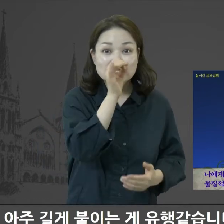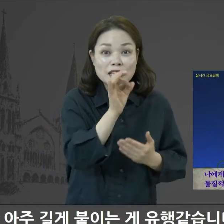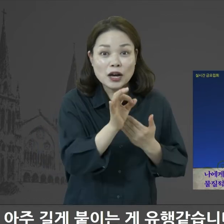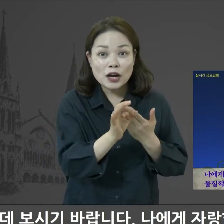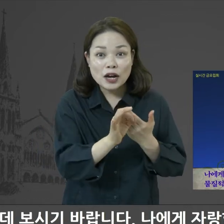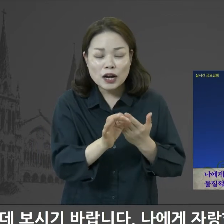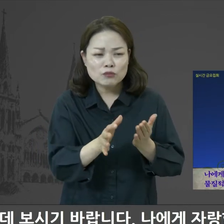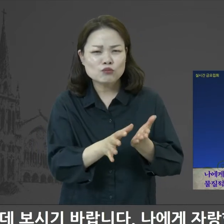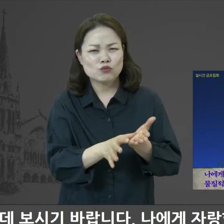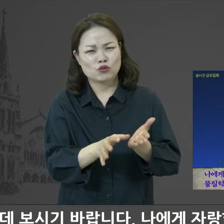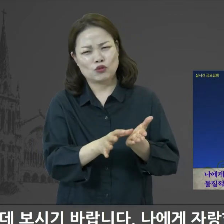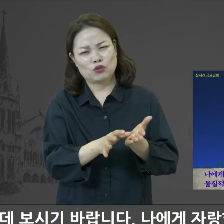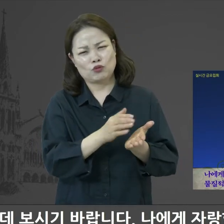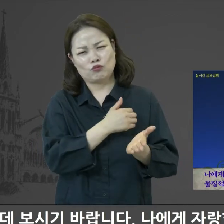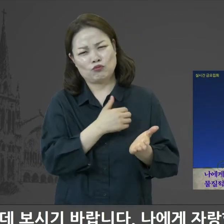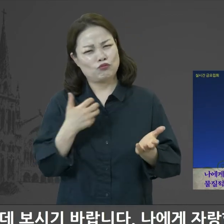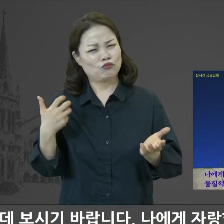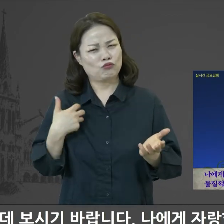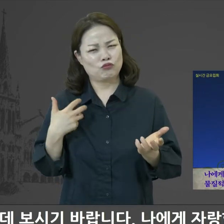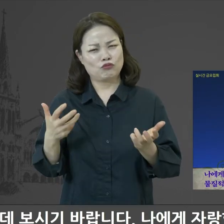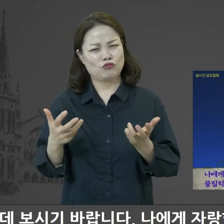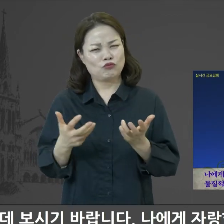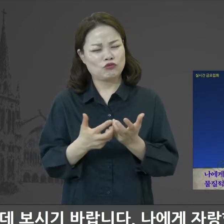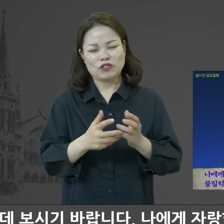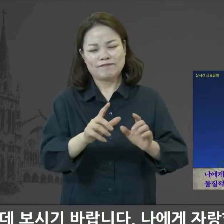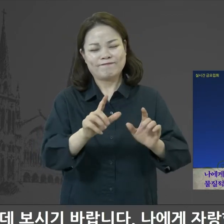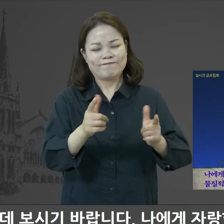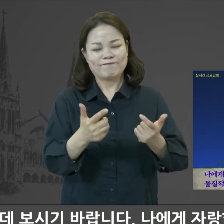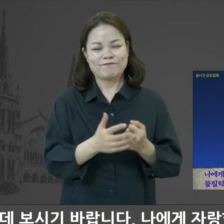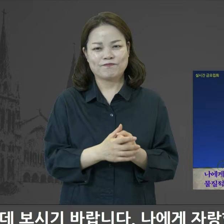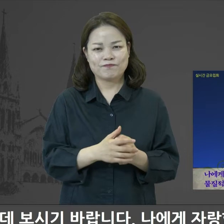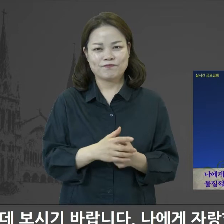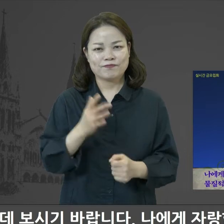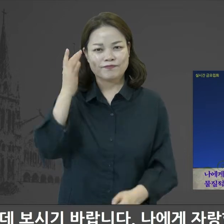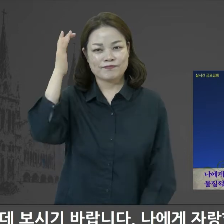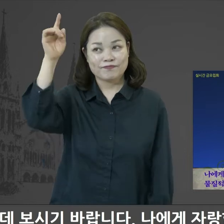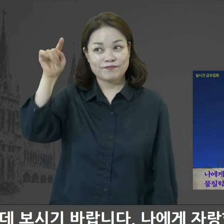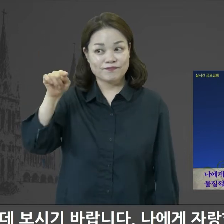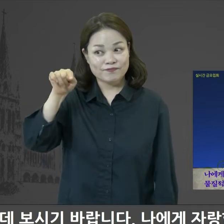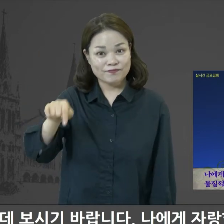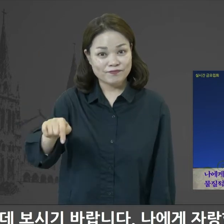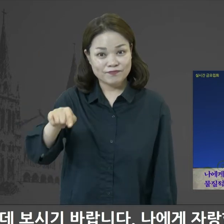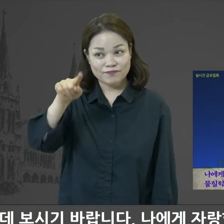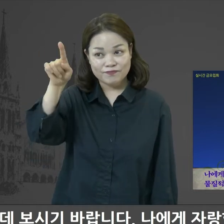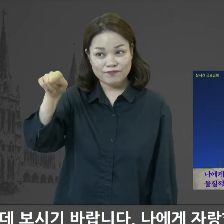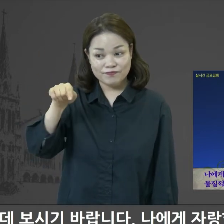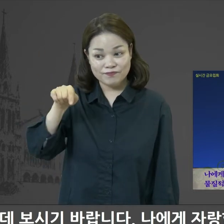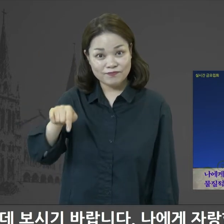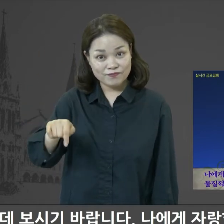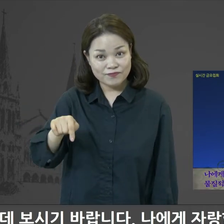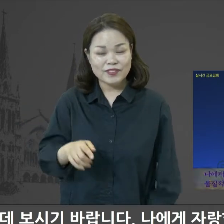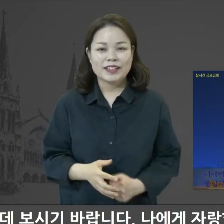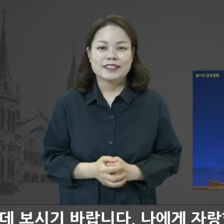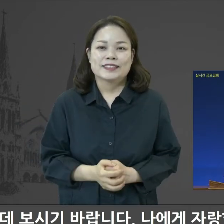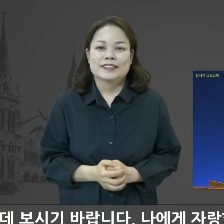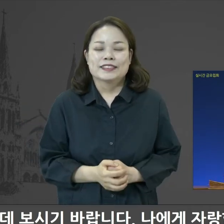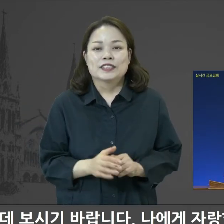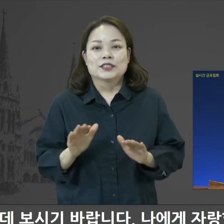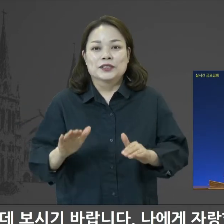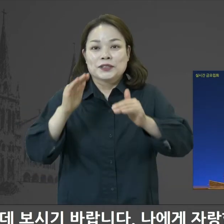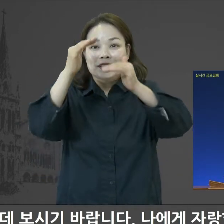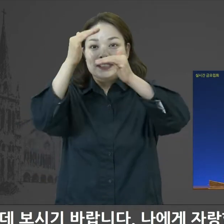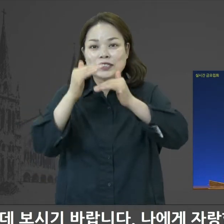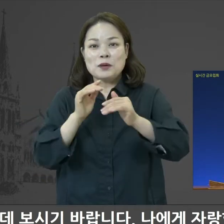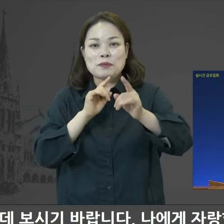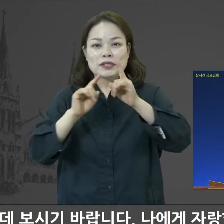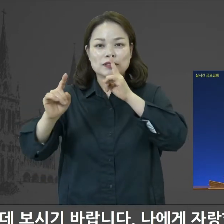있다면 물질적인 풍요는 아닙니다. 느낌표까지 맞는 말씀이죠. 오늘 본문이